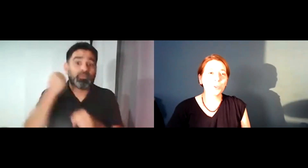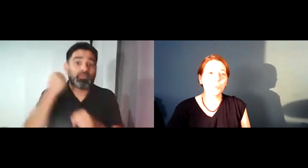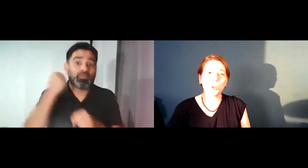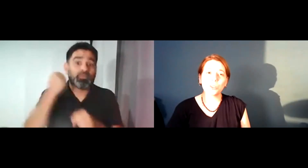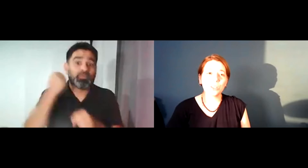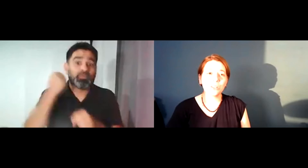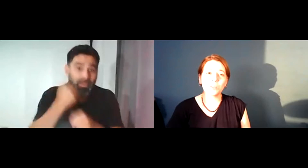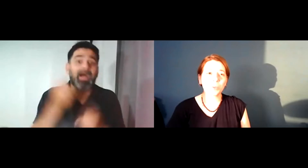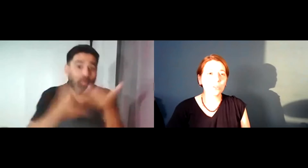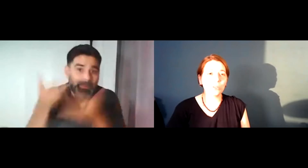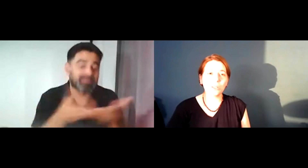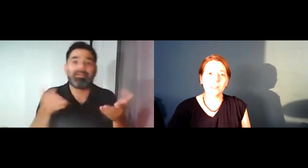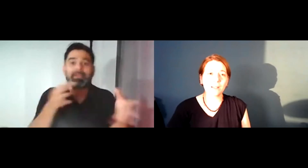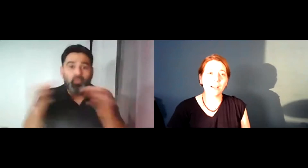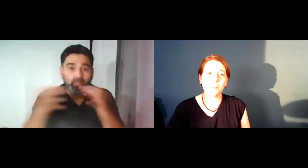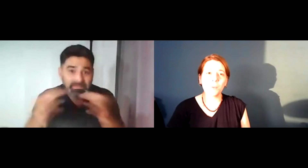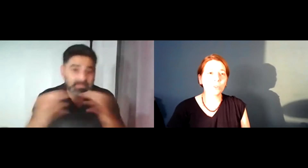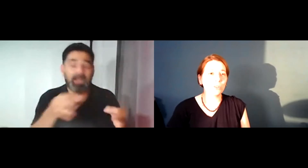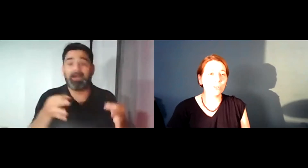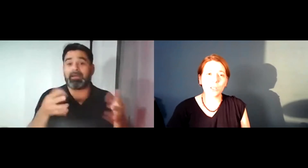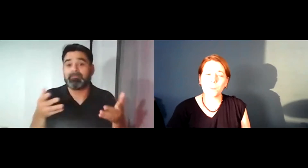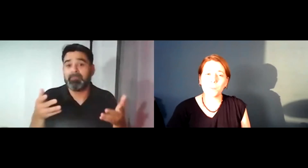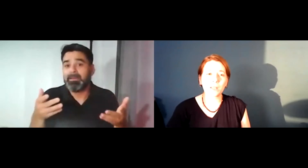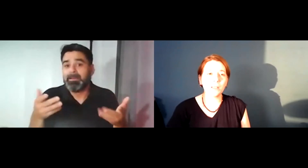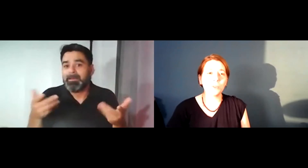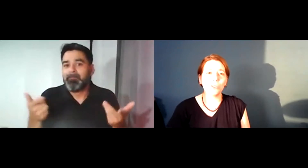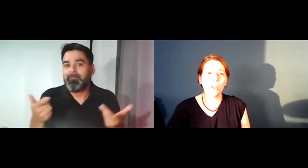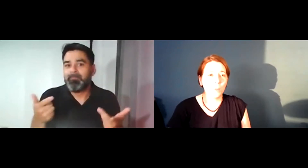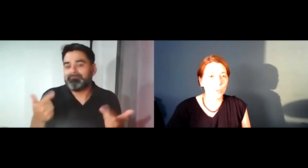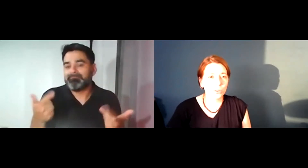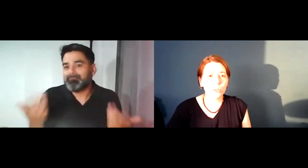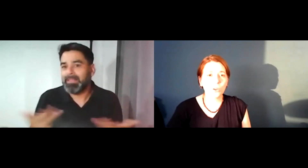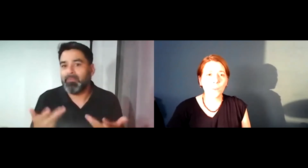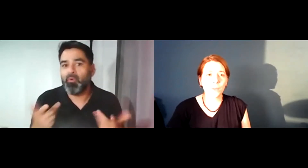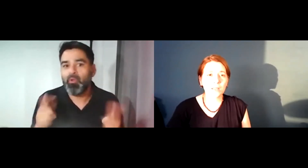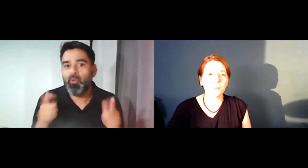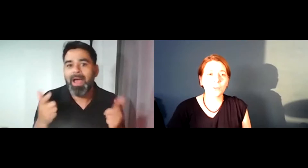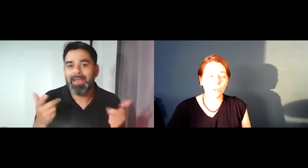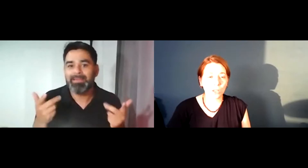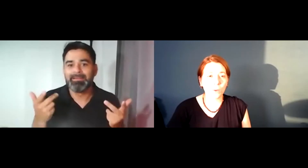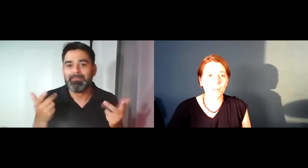muy contento por todo lo que trabajamos, por todo lo que compartimos, por todo lo que